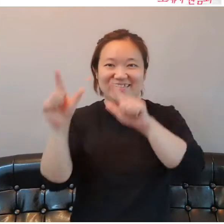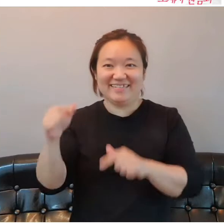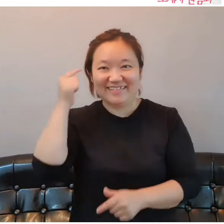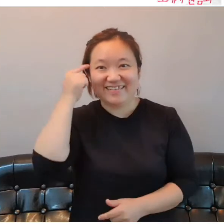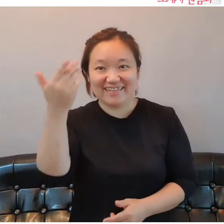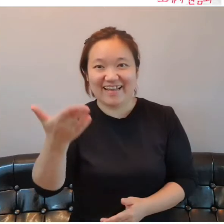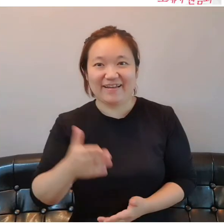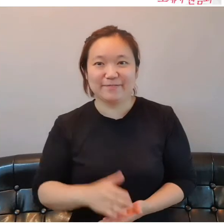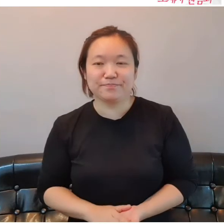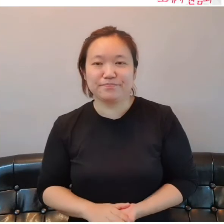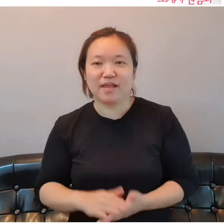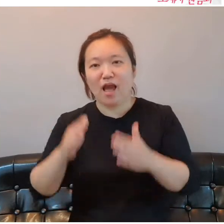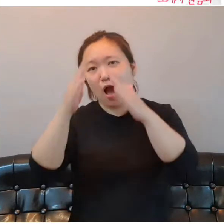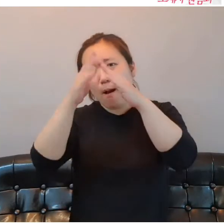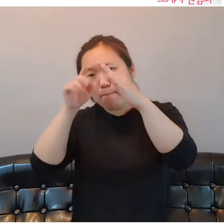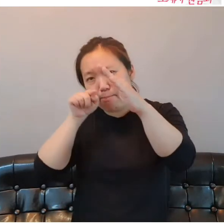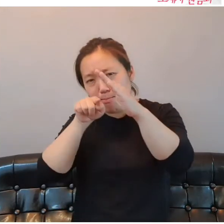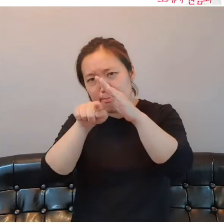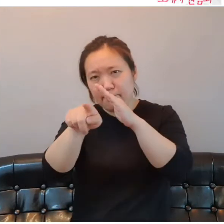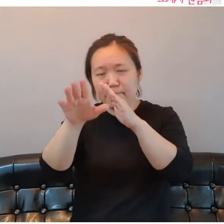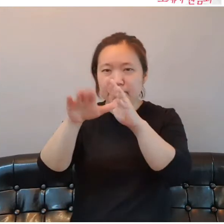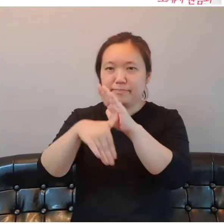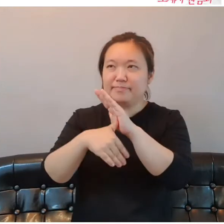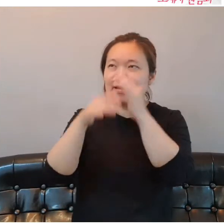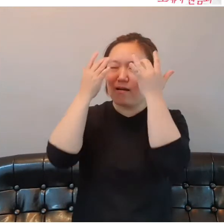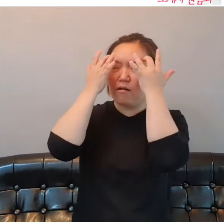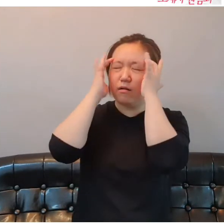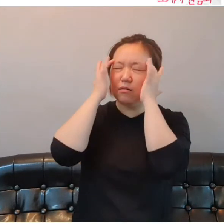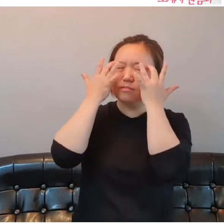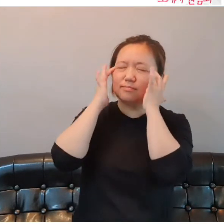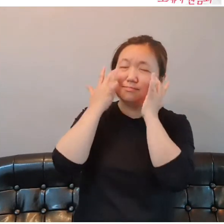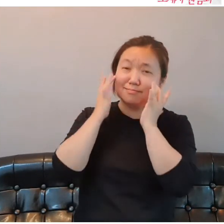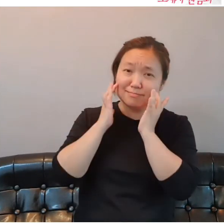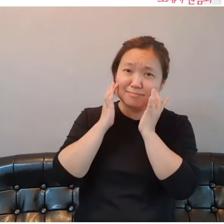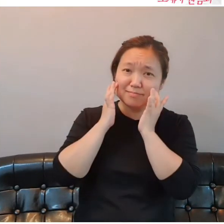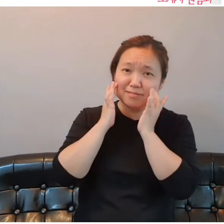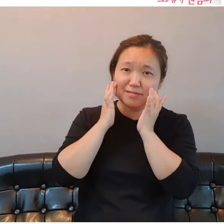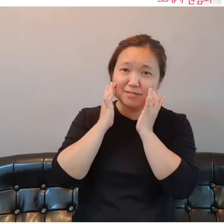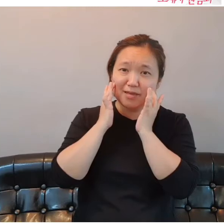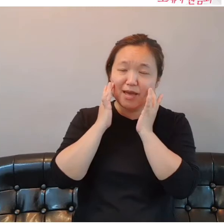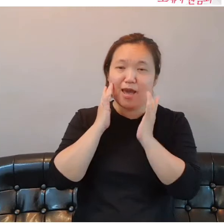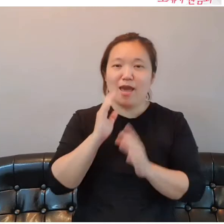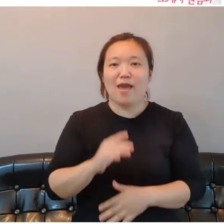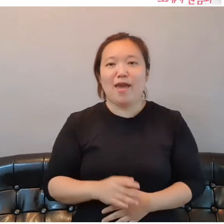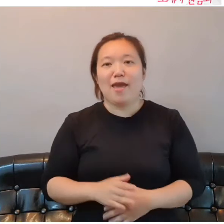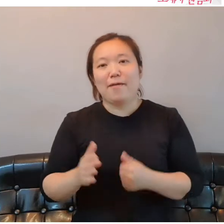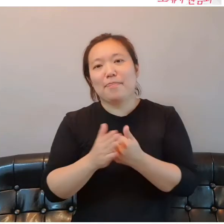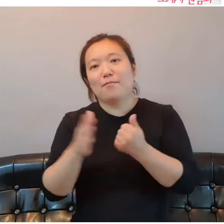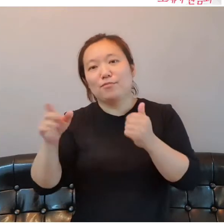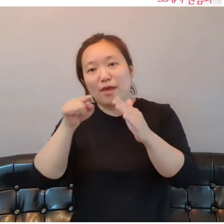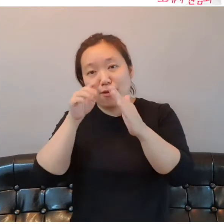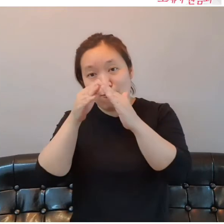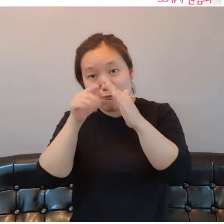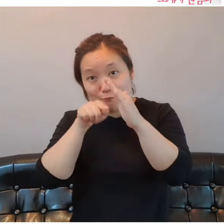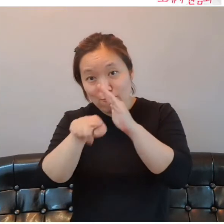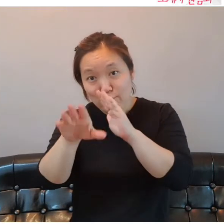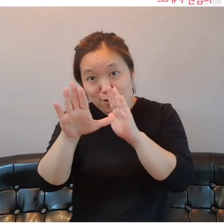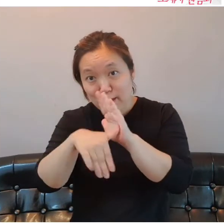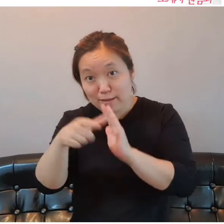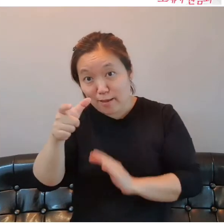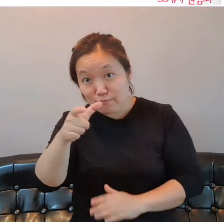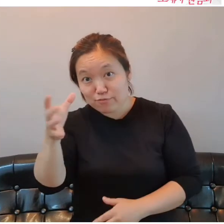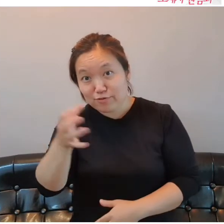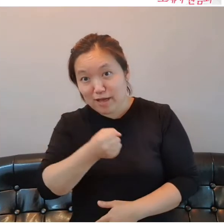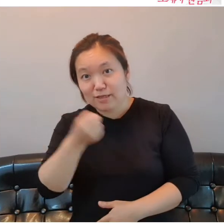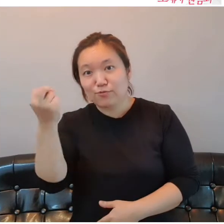지내시는지요? 잠시라도 밖에 나오면 땀이 흐르는 요즘이에요. 외출하실 때 물